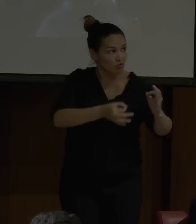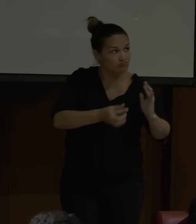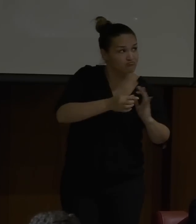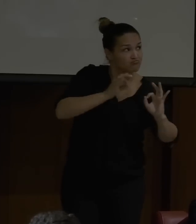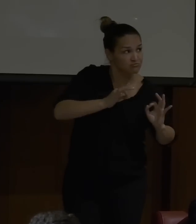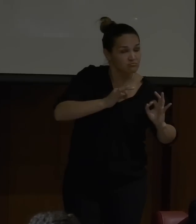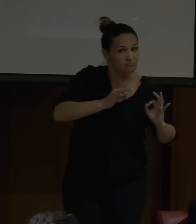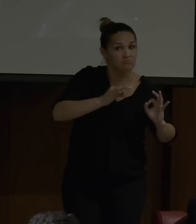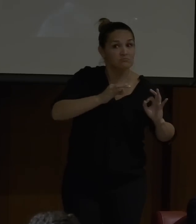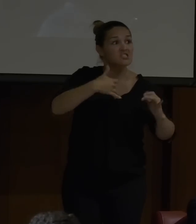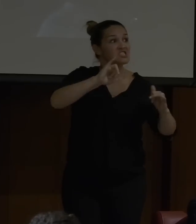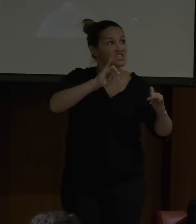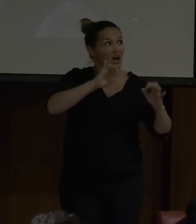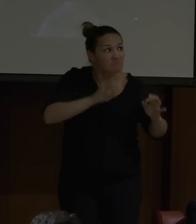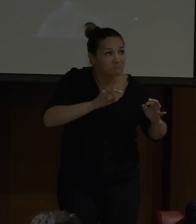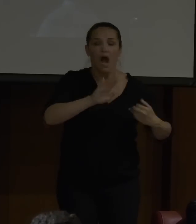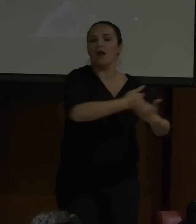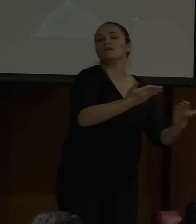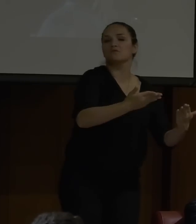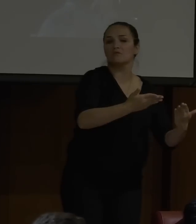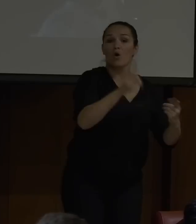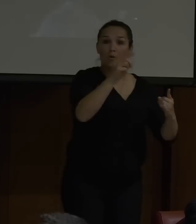Hasta que uno no le ponga la marquilla.